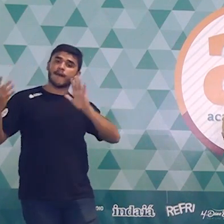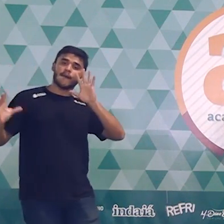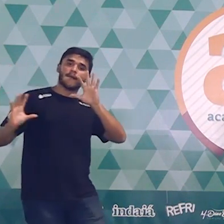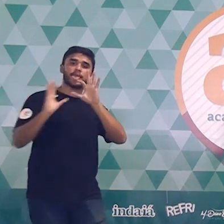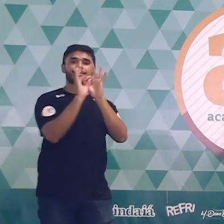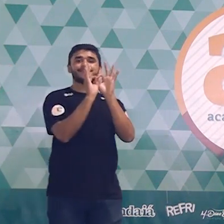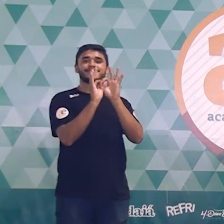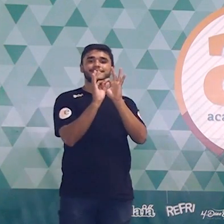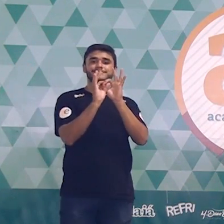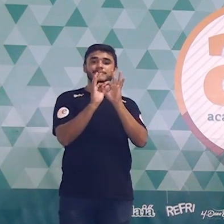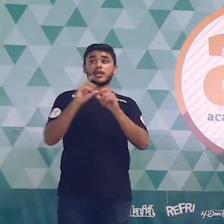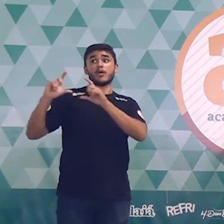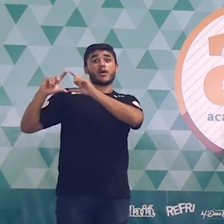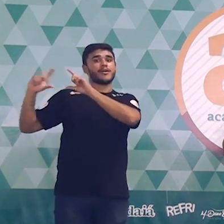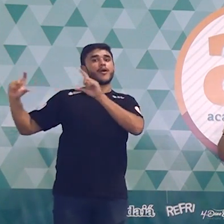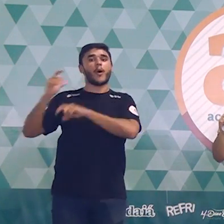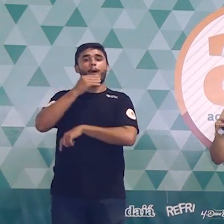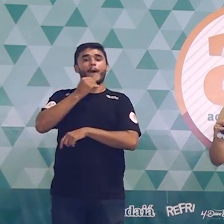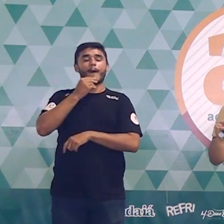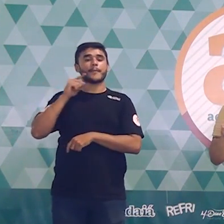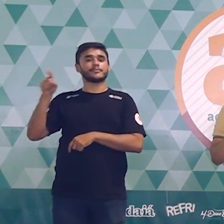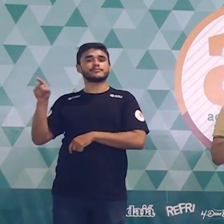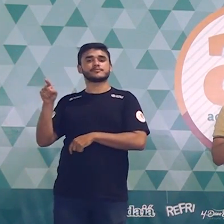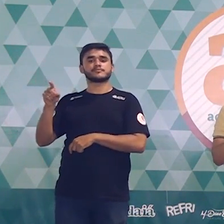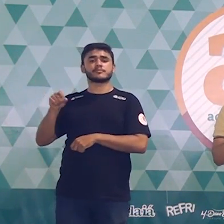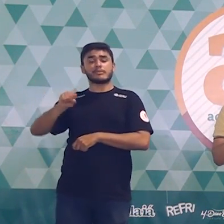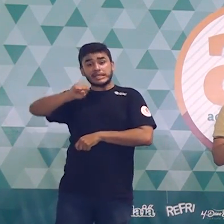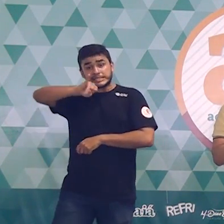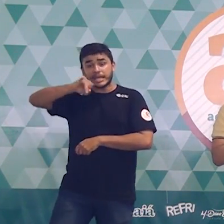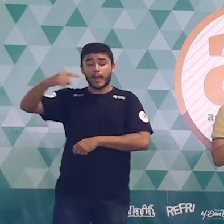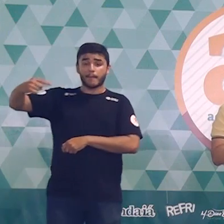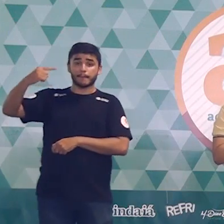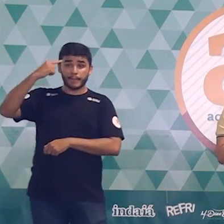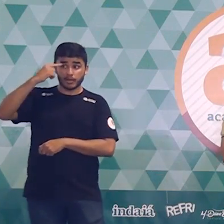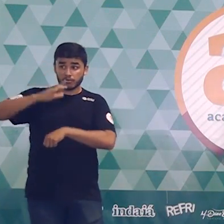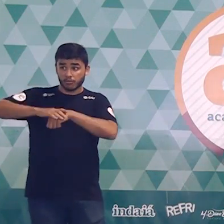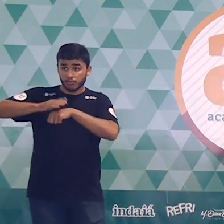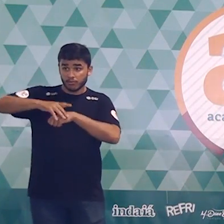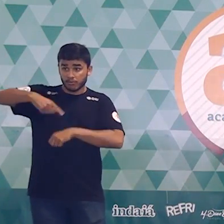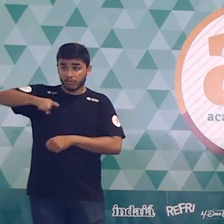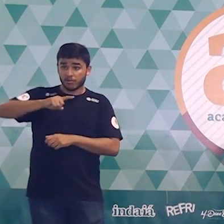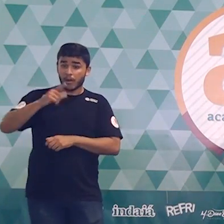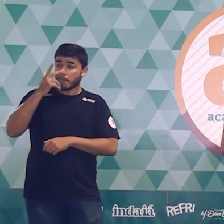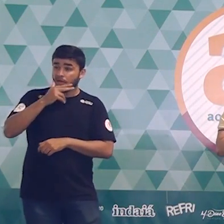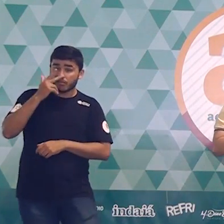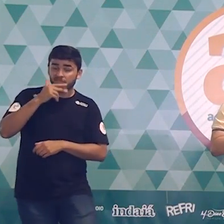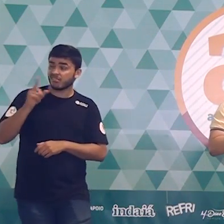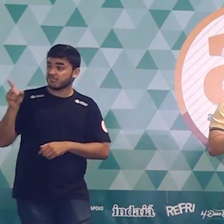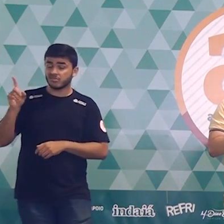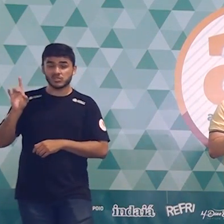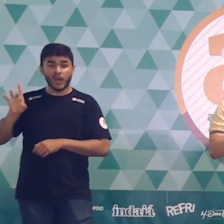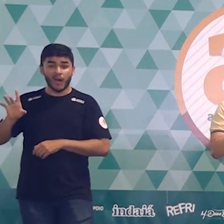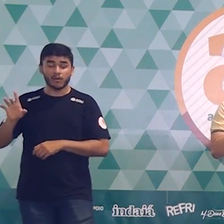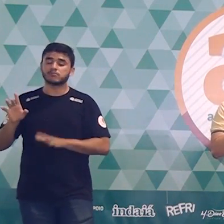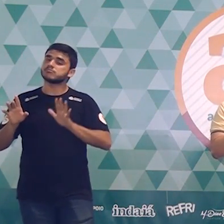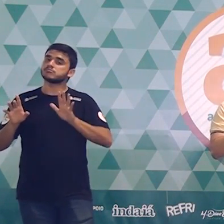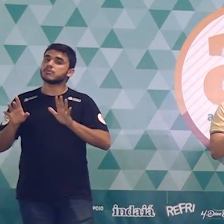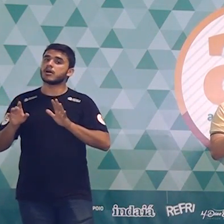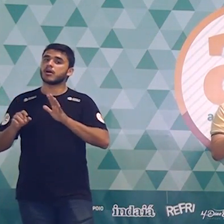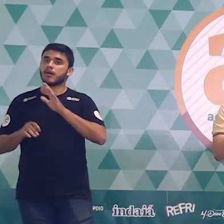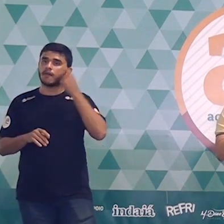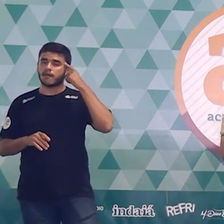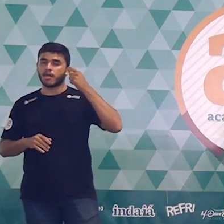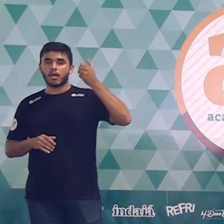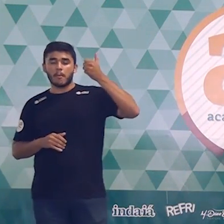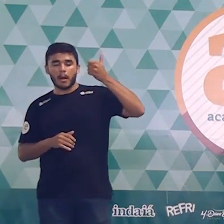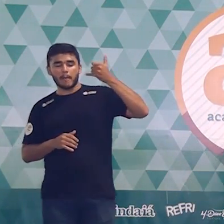alguns, se isso não for o único repertório da sua redação, não vai ter nenhum problema. Agora, se você só usa isso